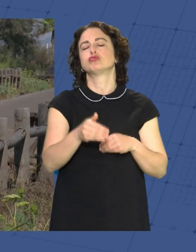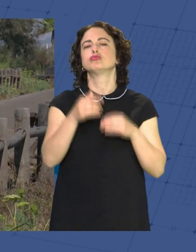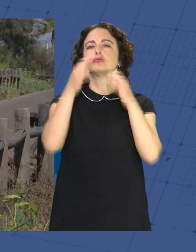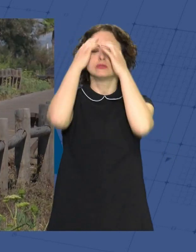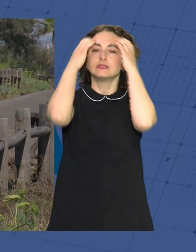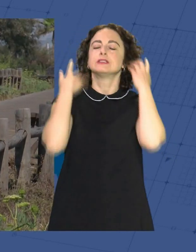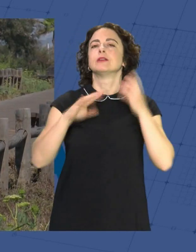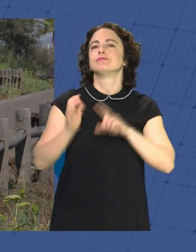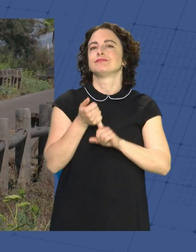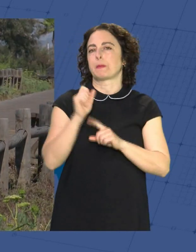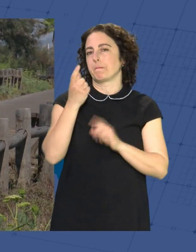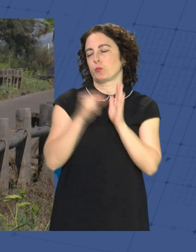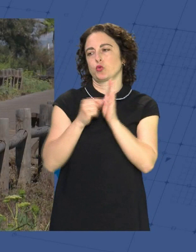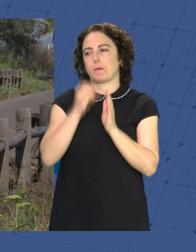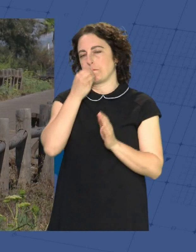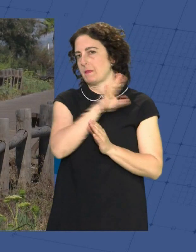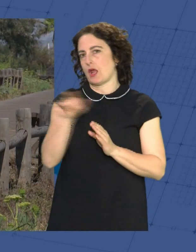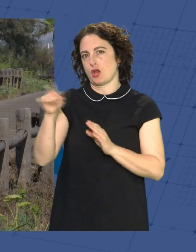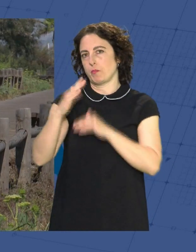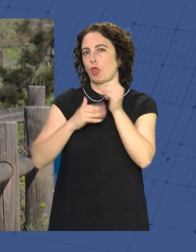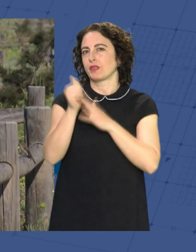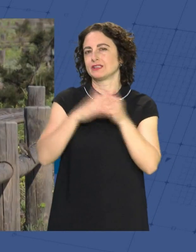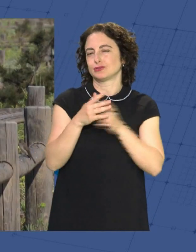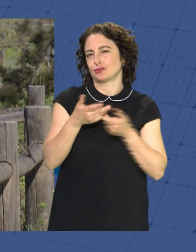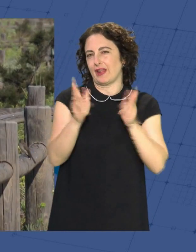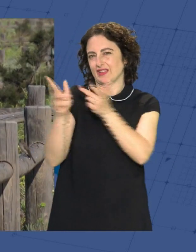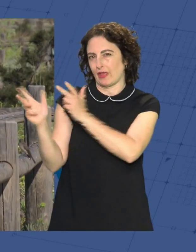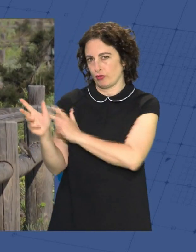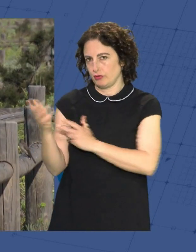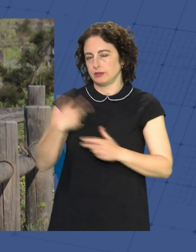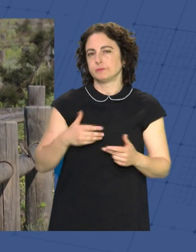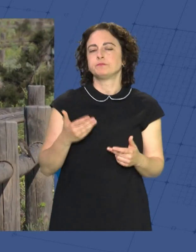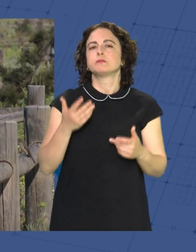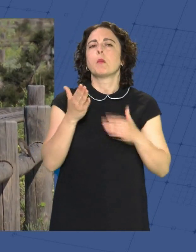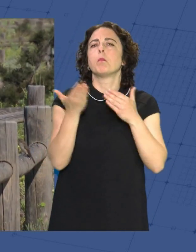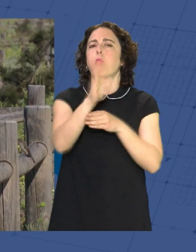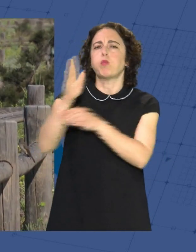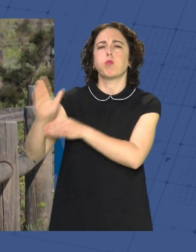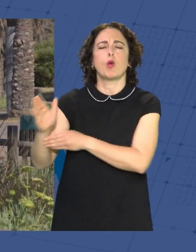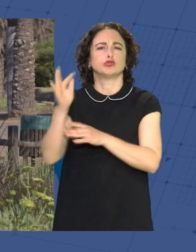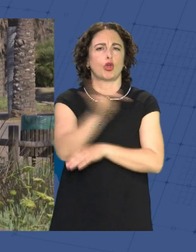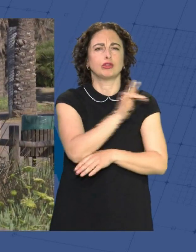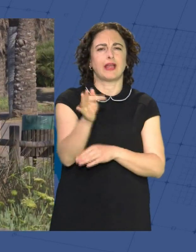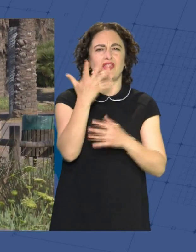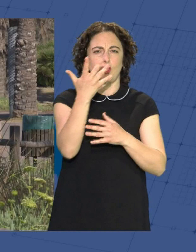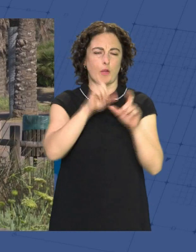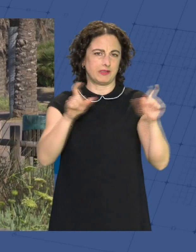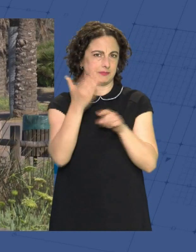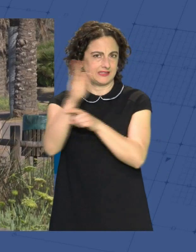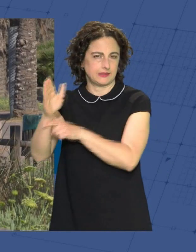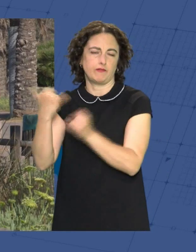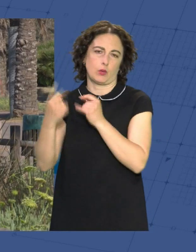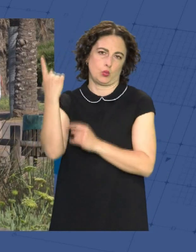haber obtenido la mejor puntuación en el procedimiento de licitación, proceso al que han concurrido un total de cinco empresas. Son